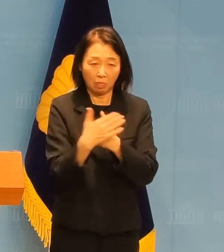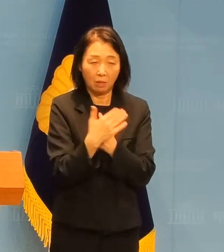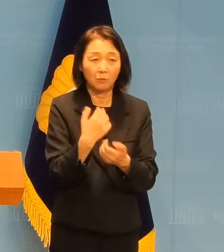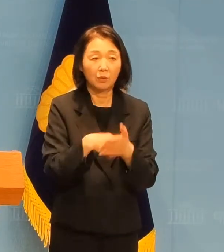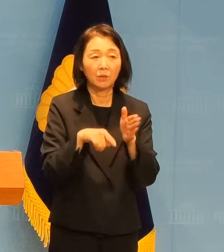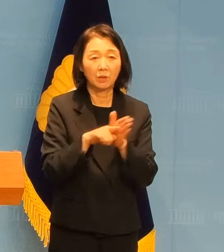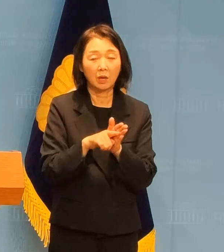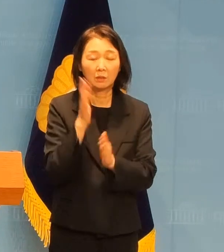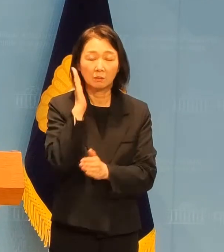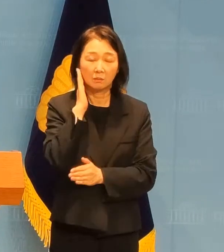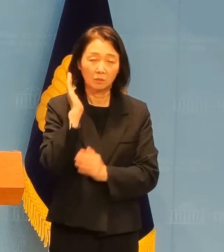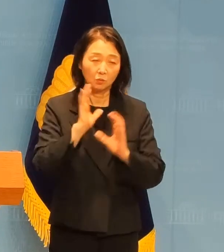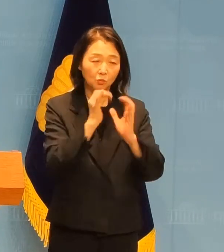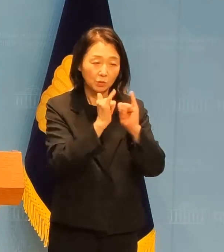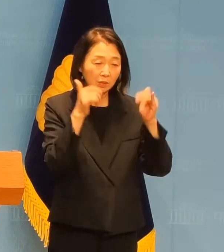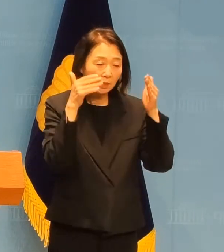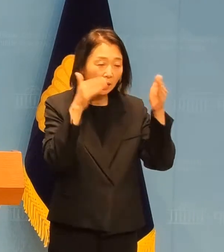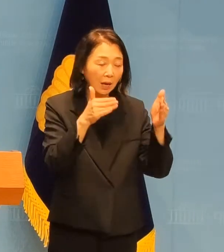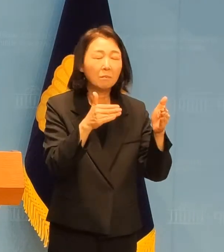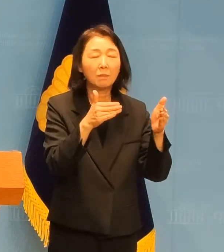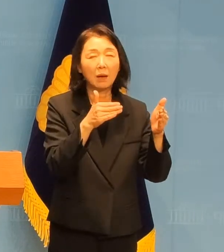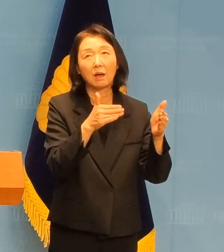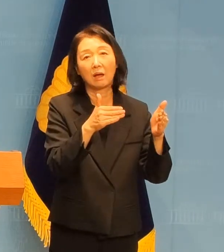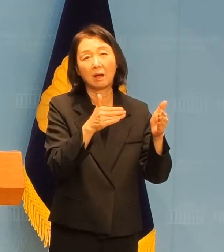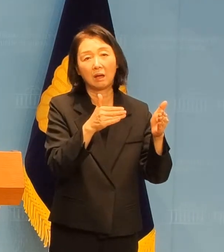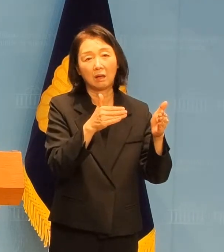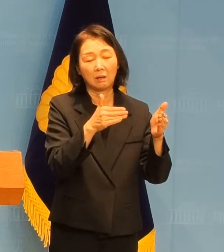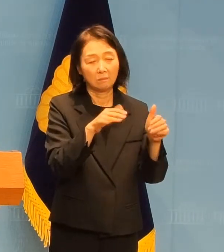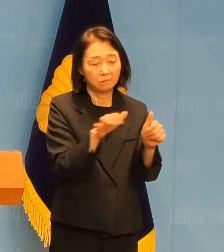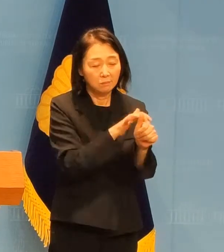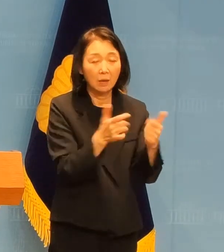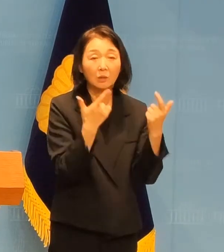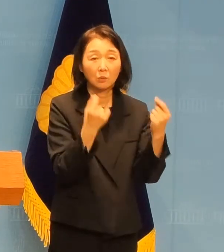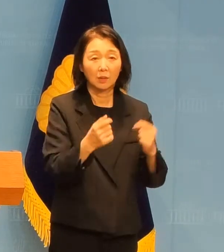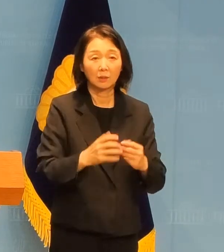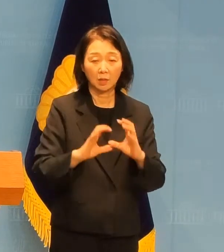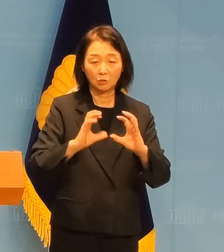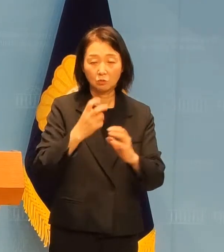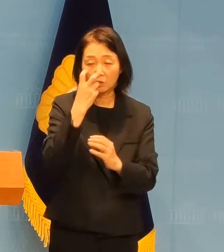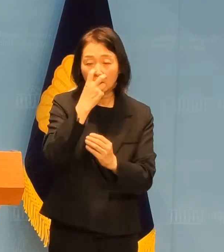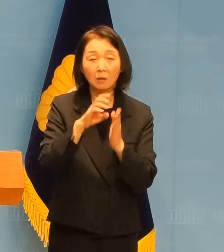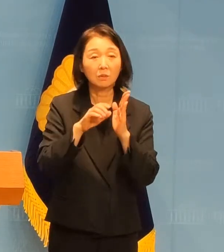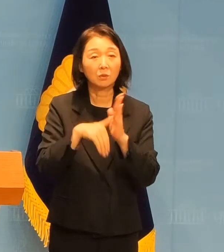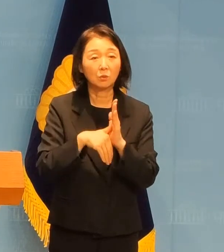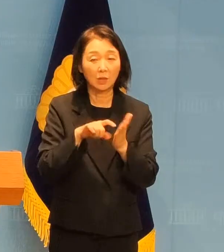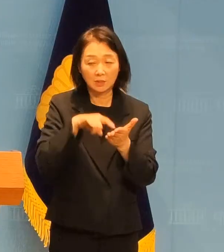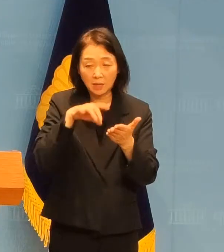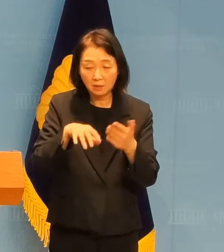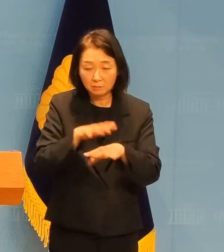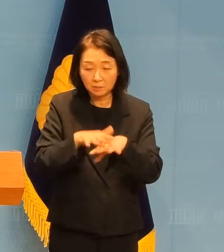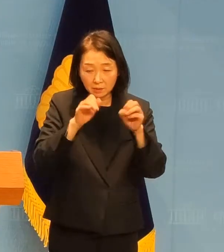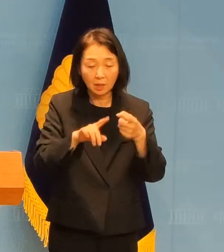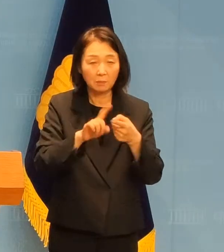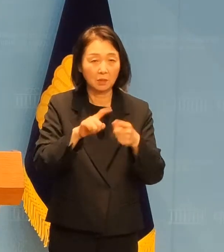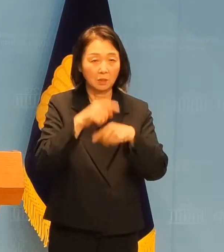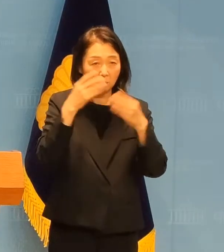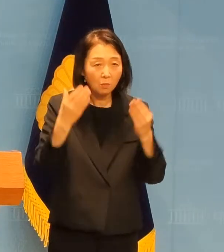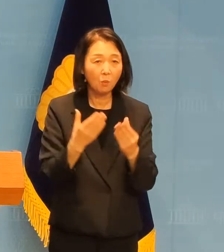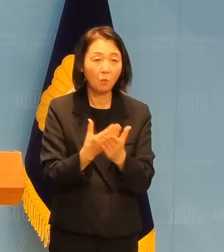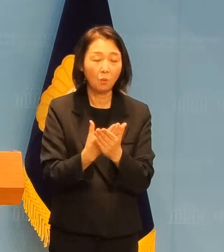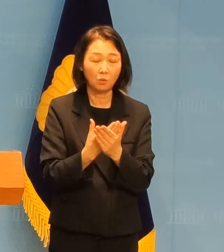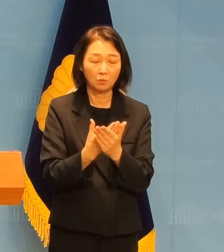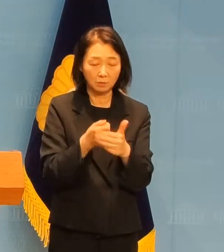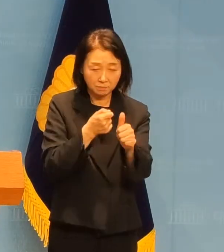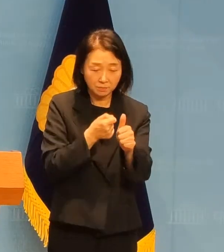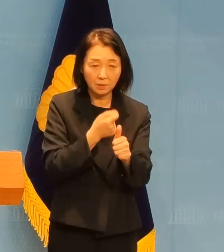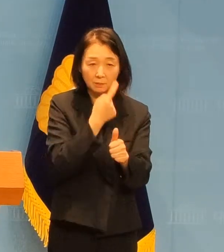향한 기만이었습니다. 더불어민주당은 국정감사를 통해 혈세 낭비의 전모를